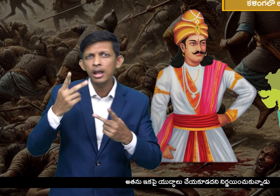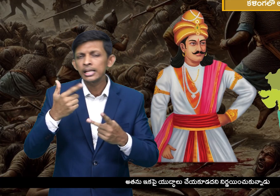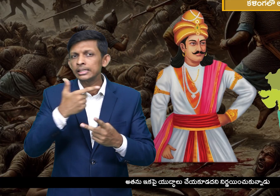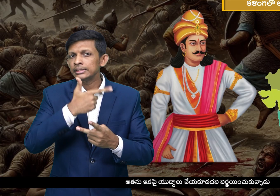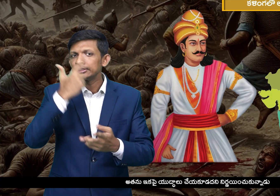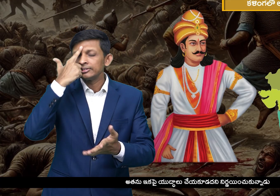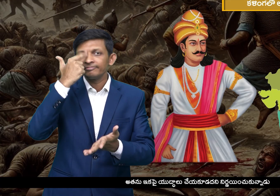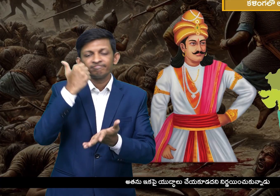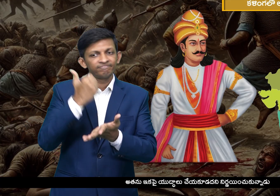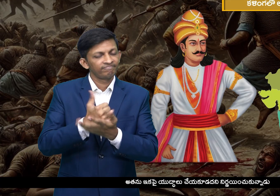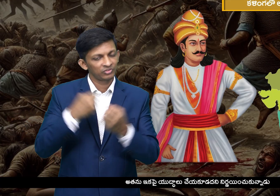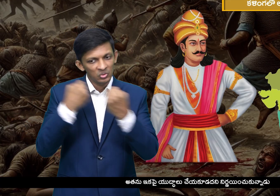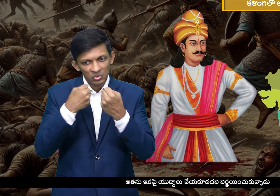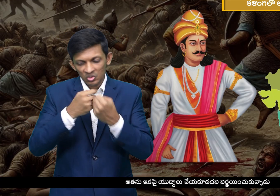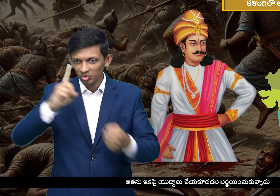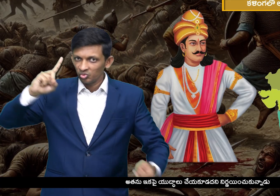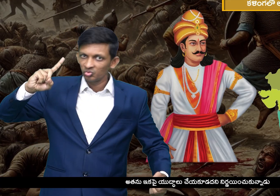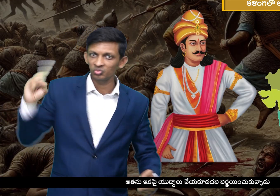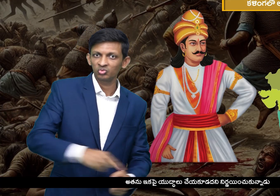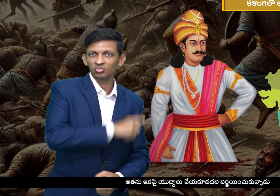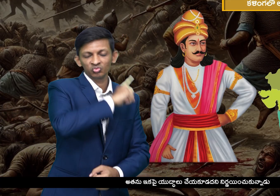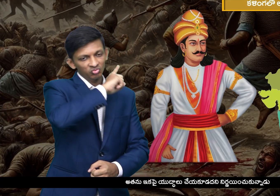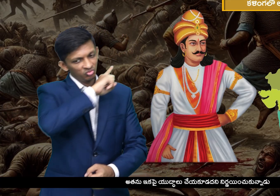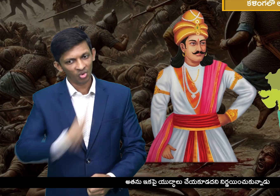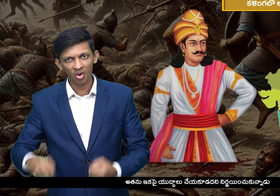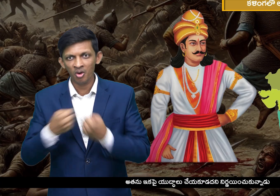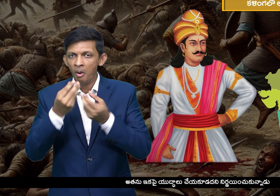అతను ఇకపై యుద్ధాలు చేయకూడదని నిర్ణయించుకున్నాడు.